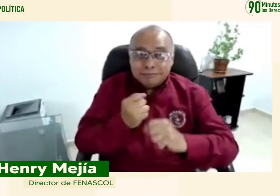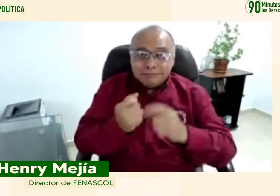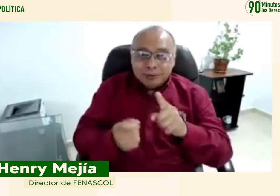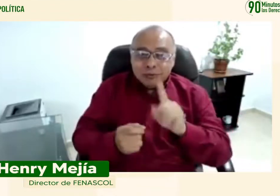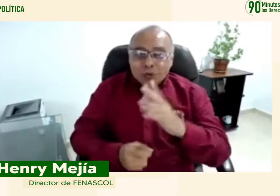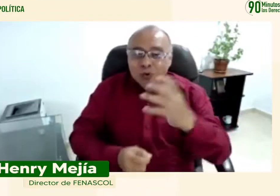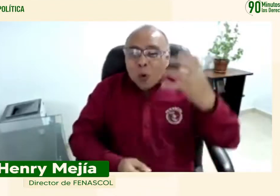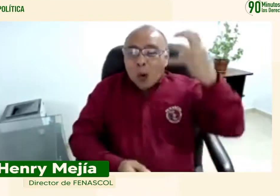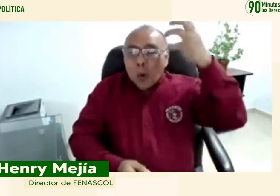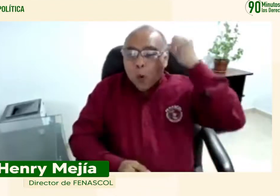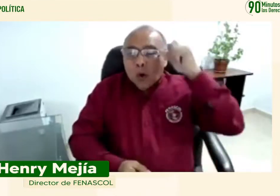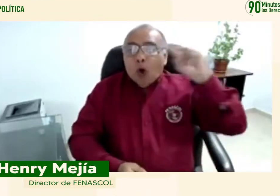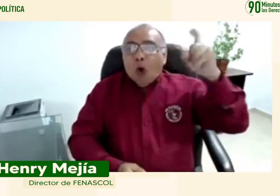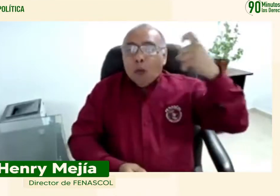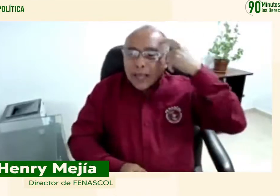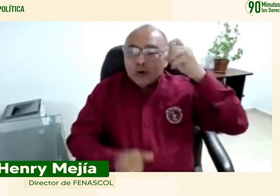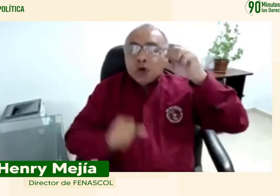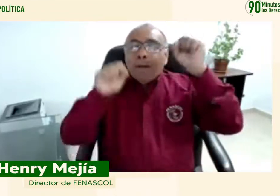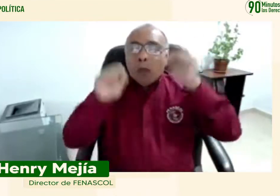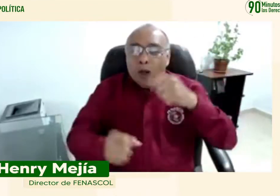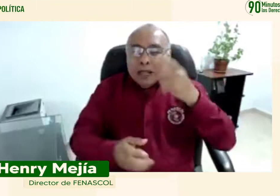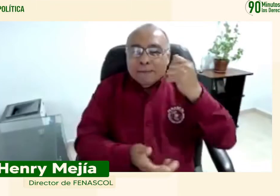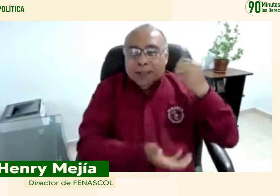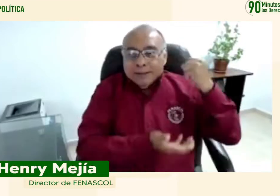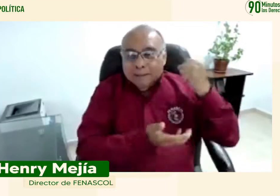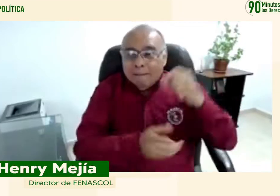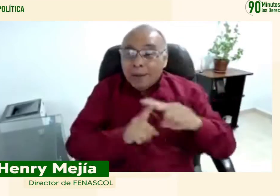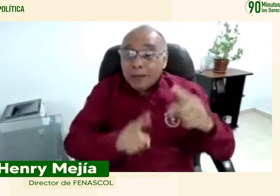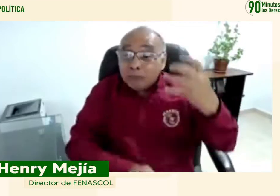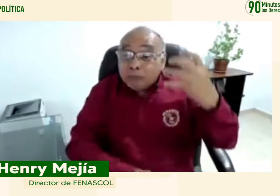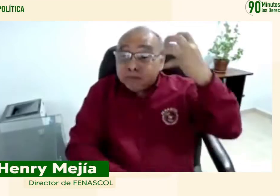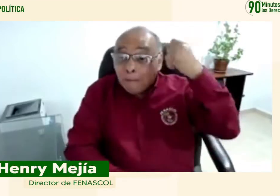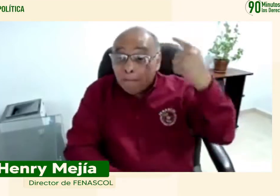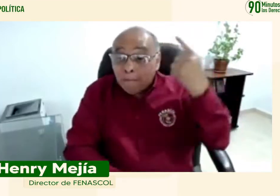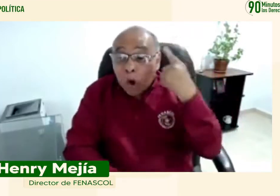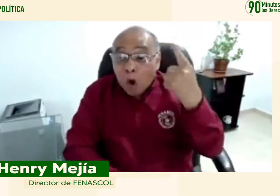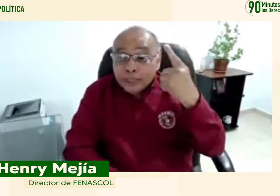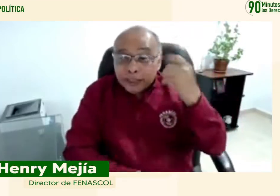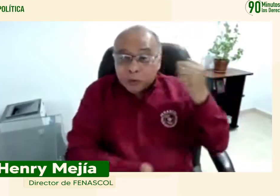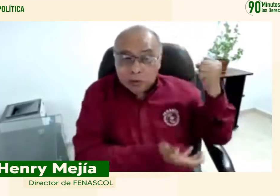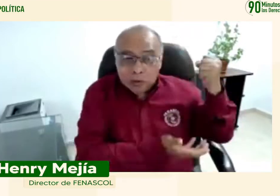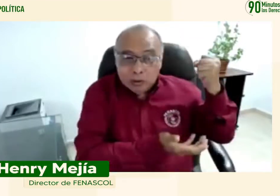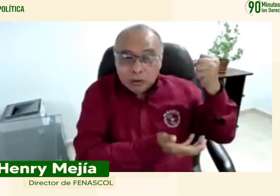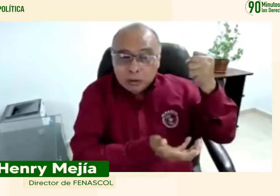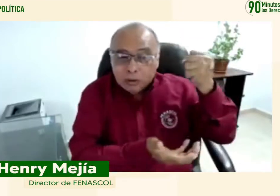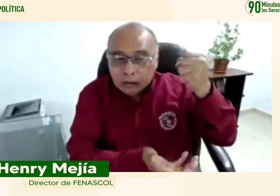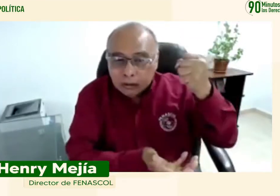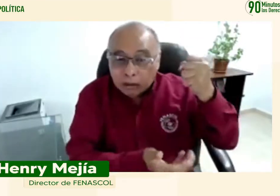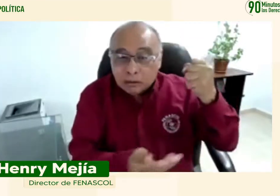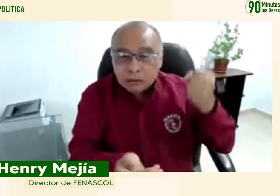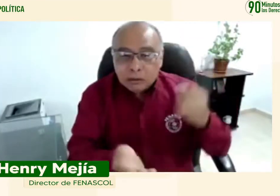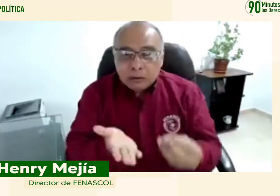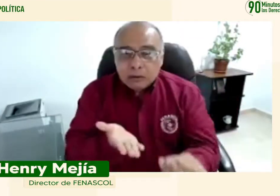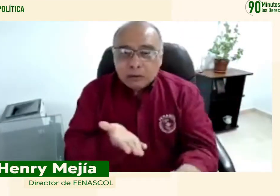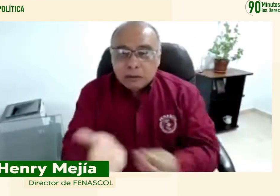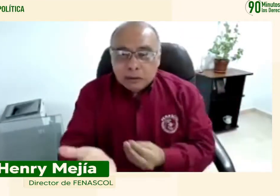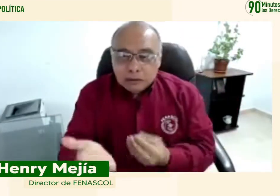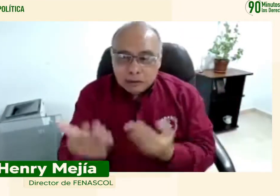aliarse y en este caso lo hizo con ernesto sanz pero y a partir de así pues se conseguían algunos recursos y